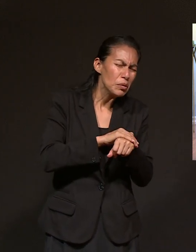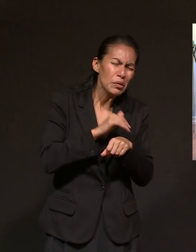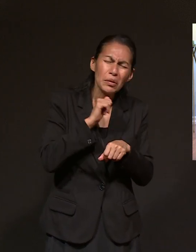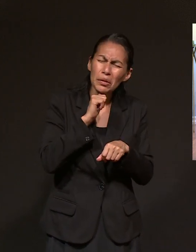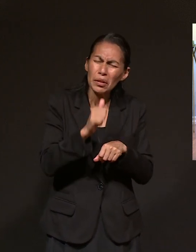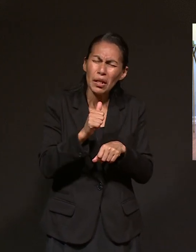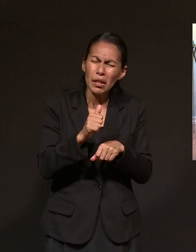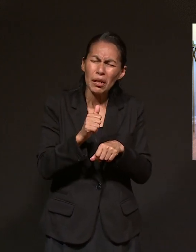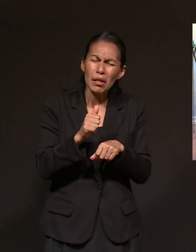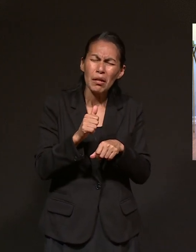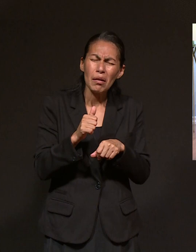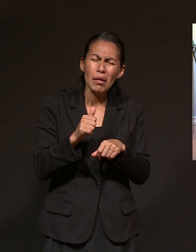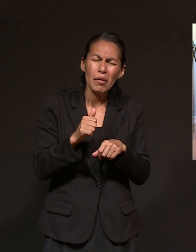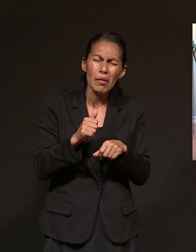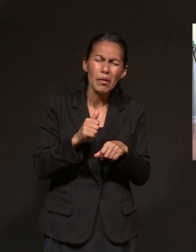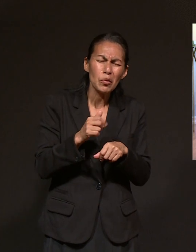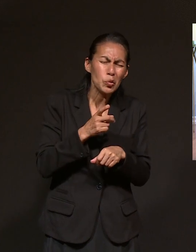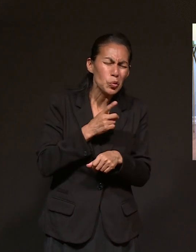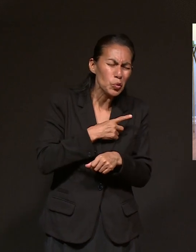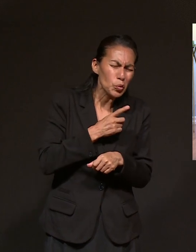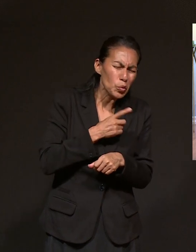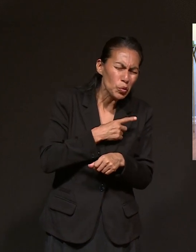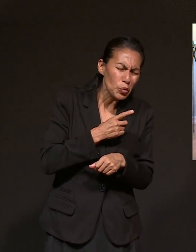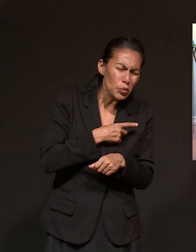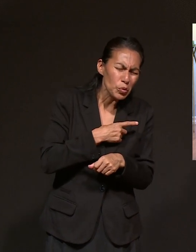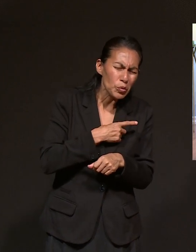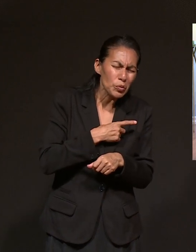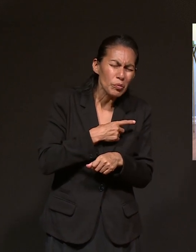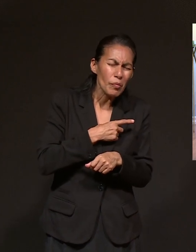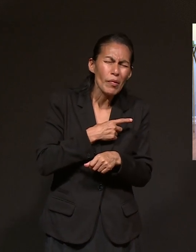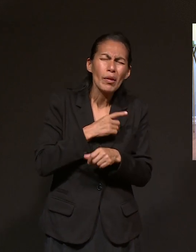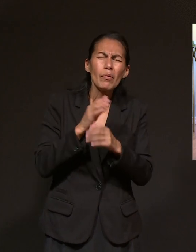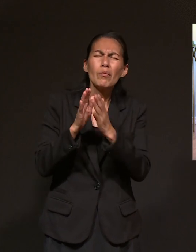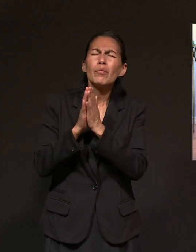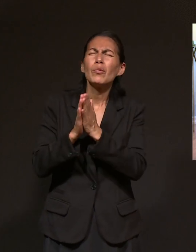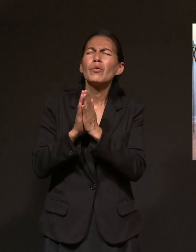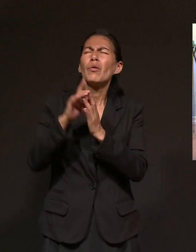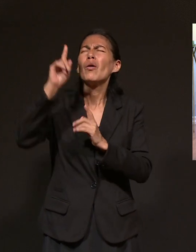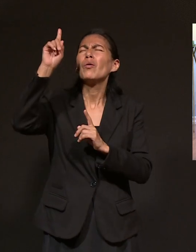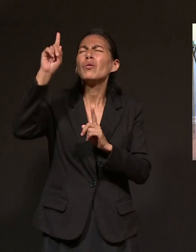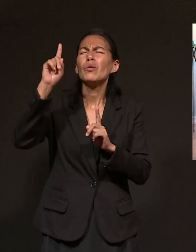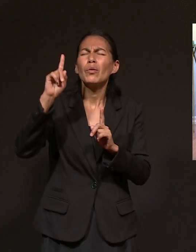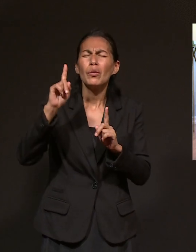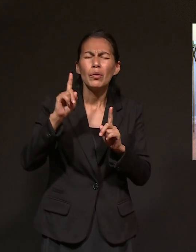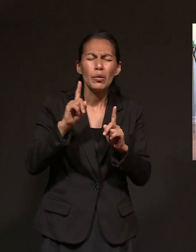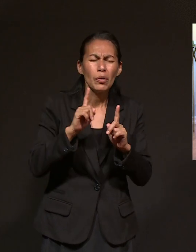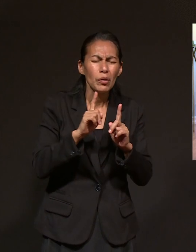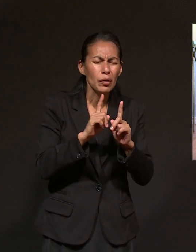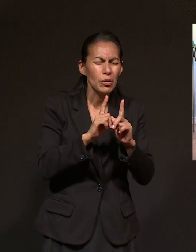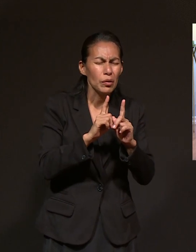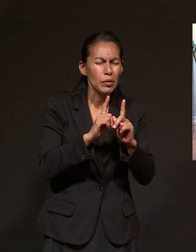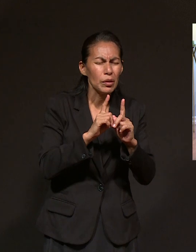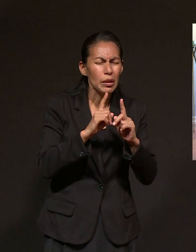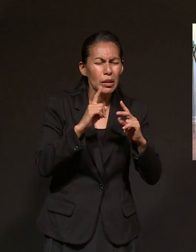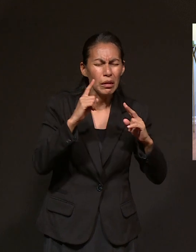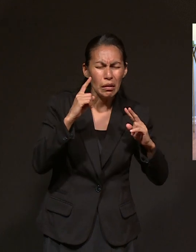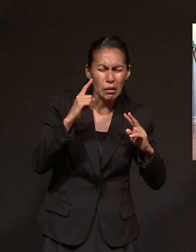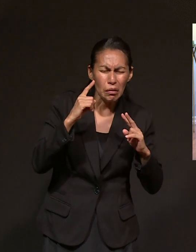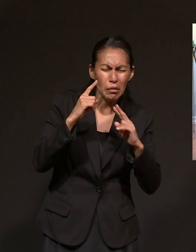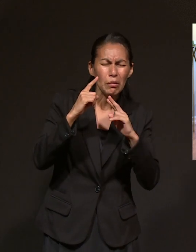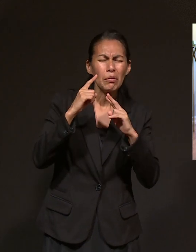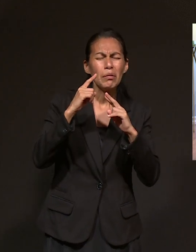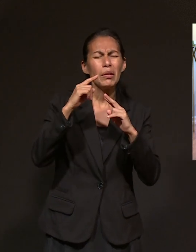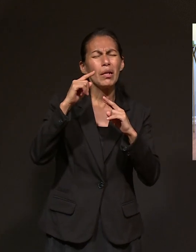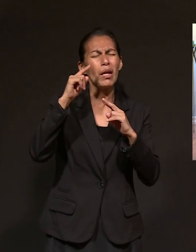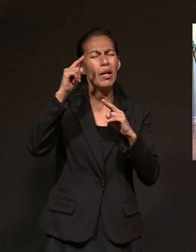Sin nadie En este mundo A ellos Señor Llega Y alzales El rostro Hasta el trono De